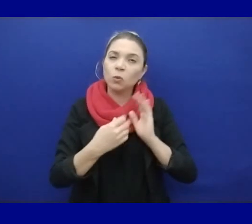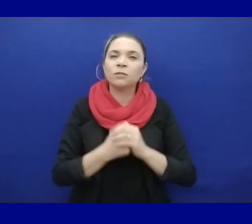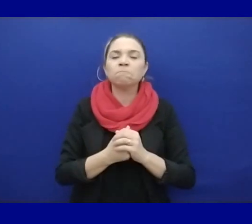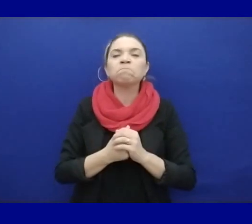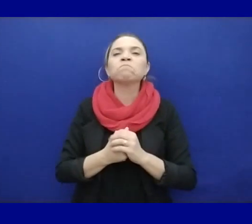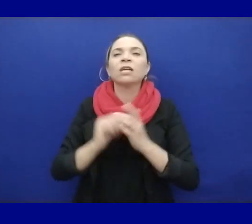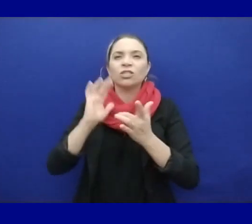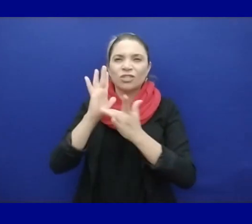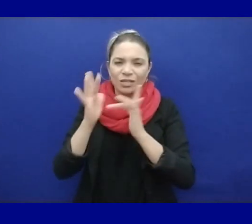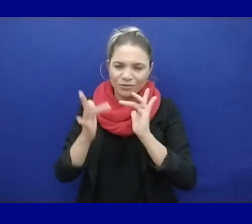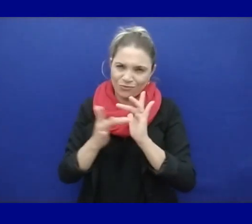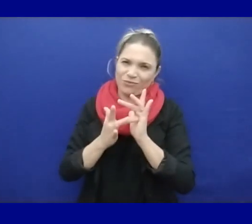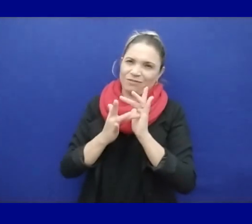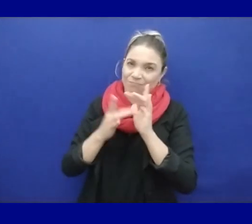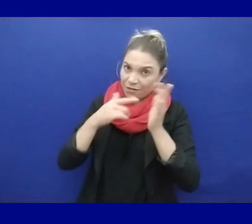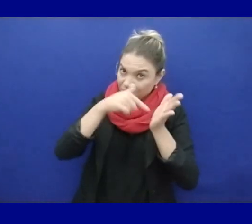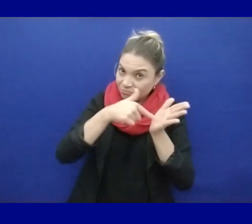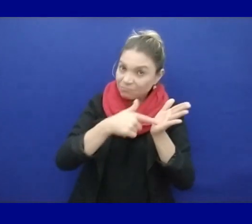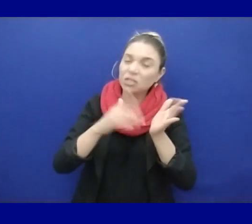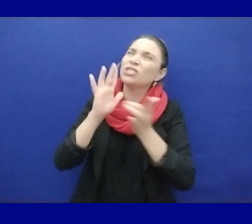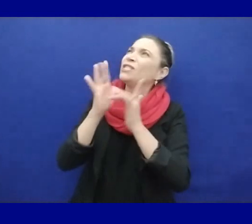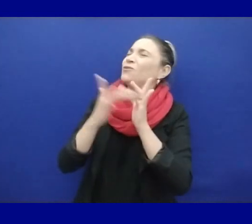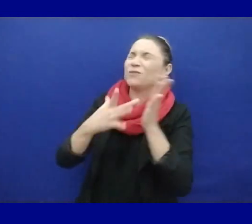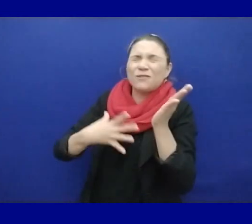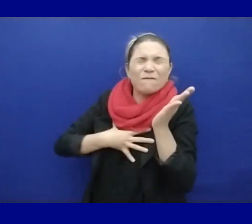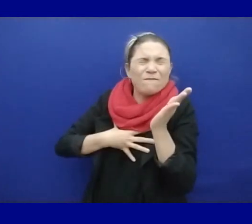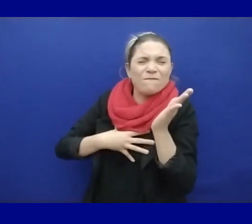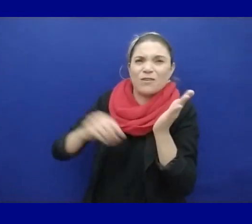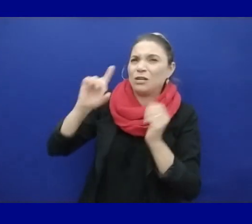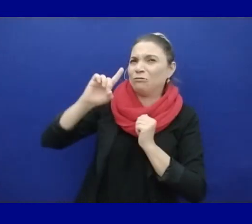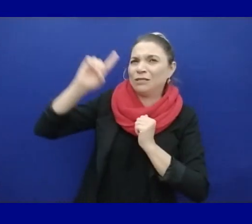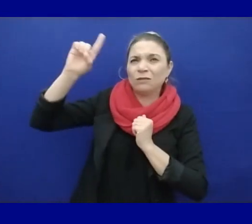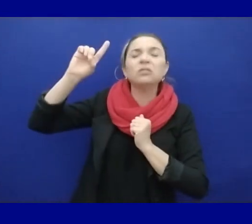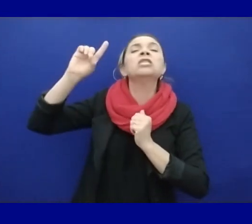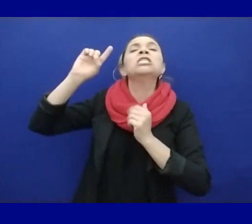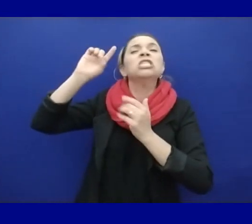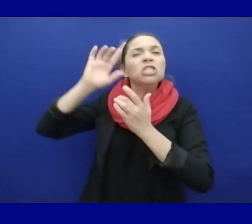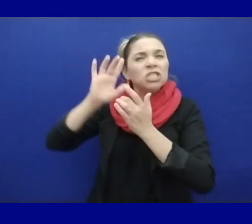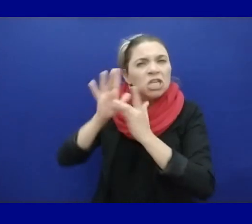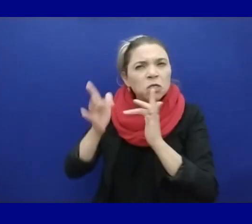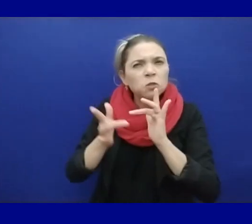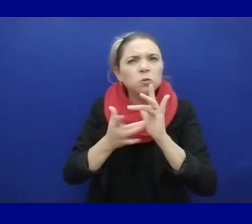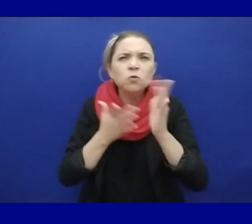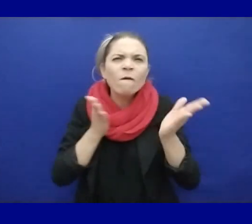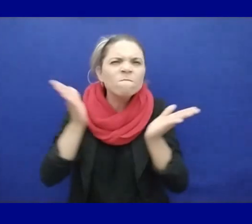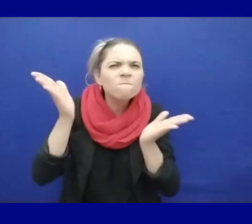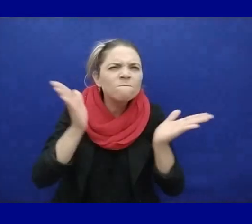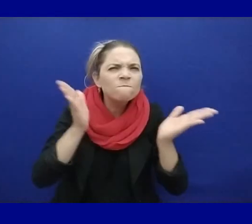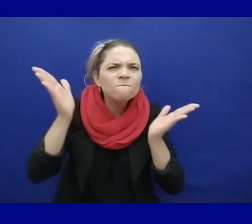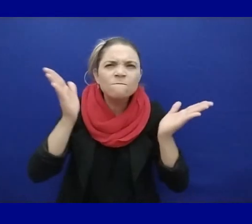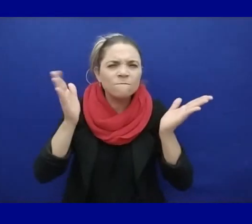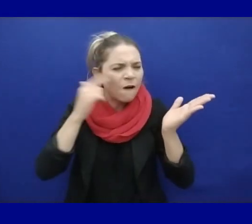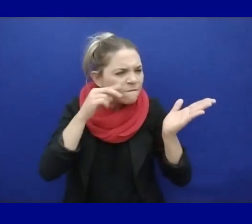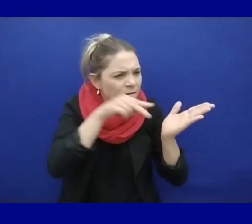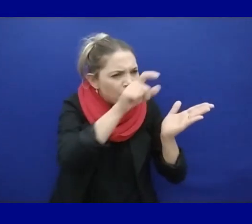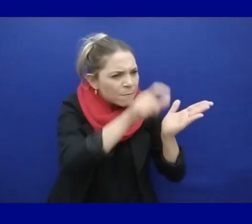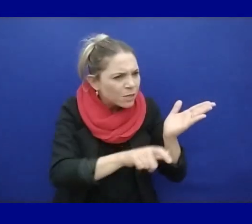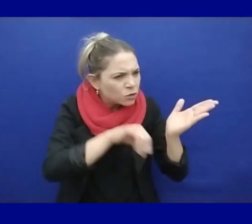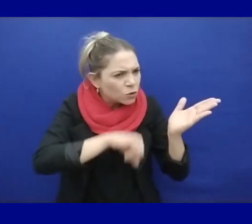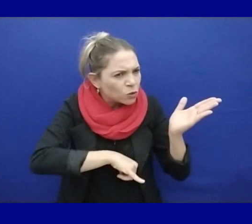Tendo, pois, a Jesus, o Filho de Deus, como grande sumo sacerdote que penetrou os